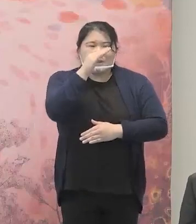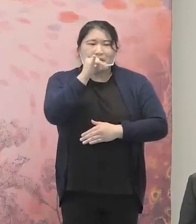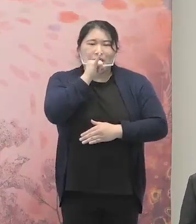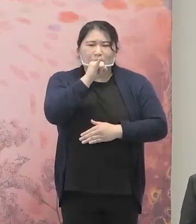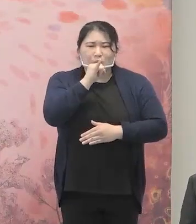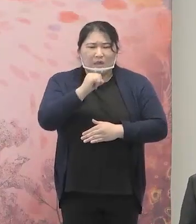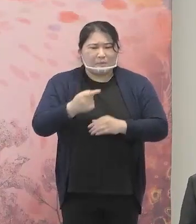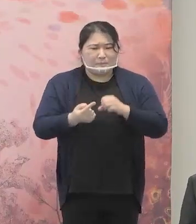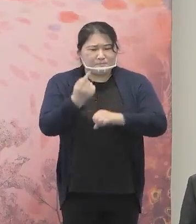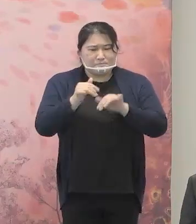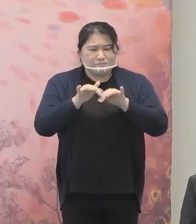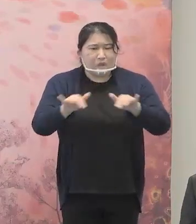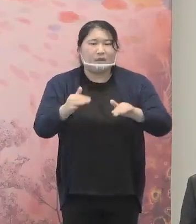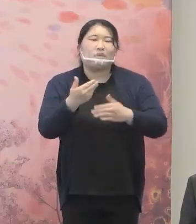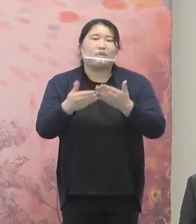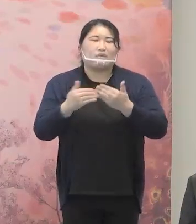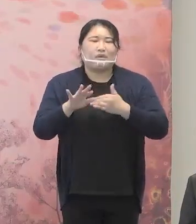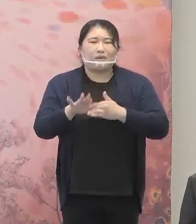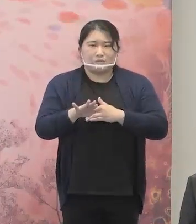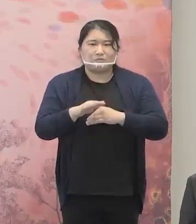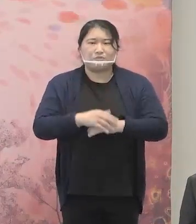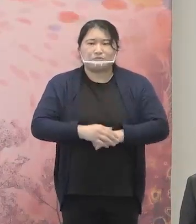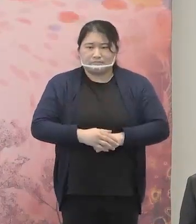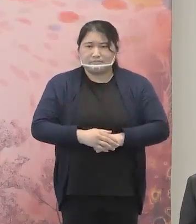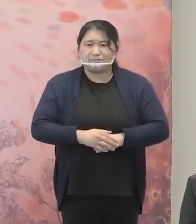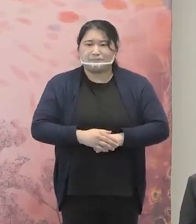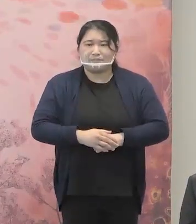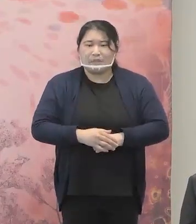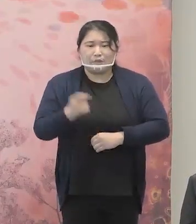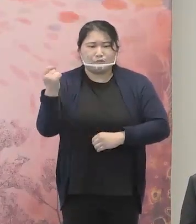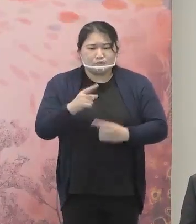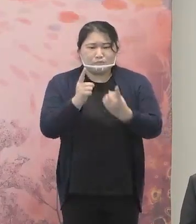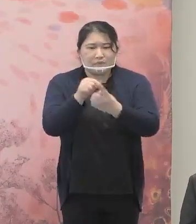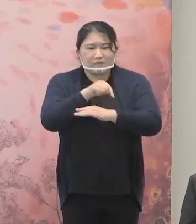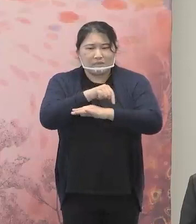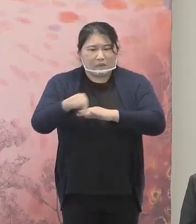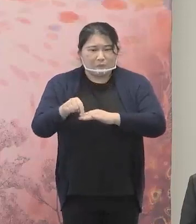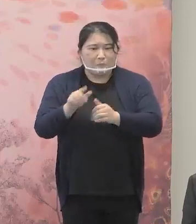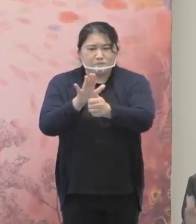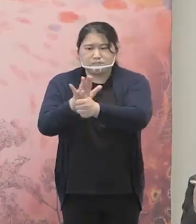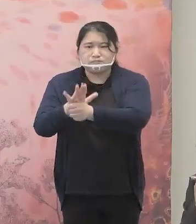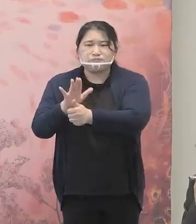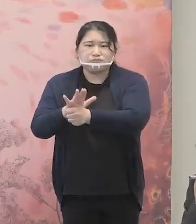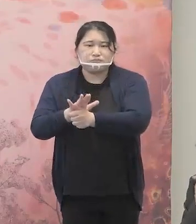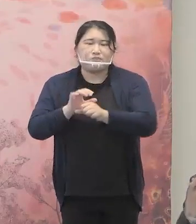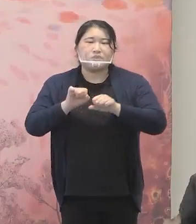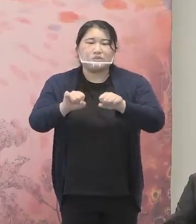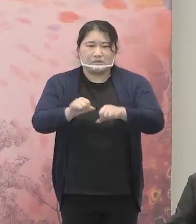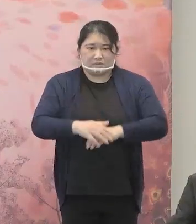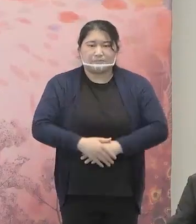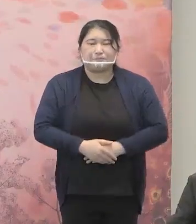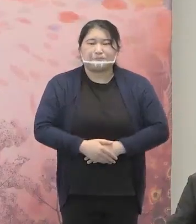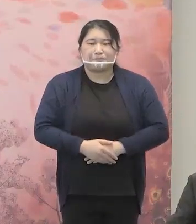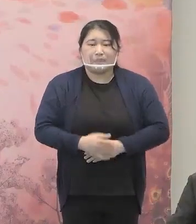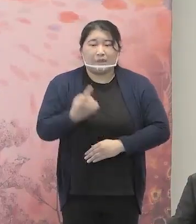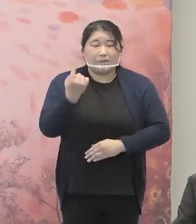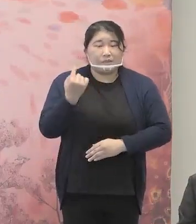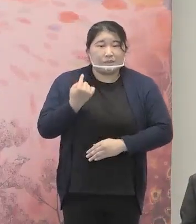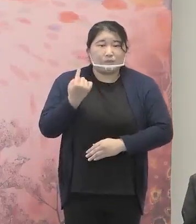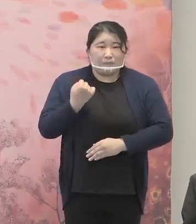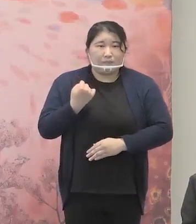験がございますので、まさに人事ではないということで、直ちに対応させていただいているところでございます。昨日